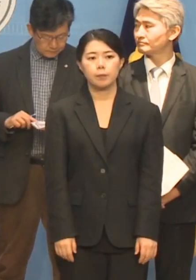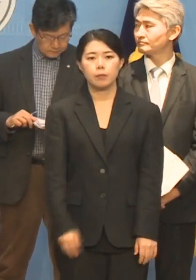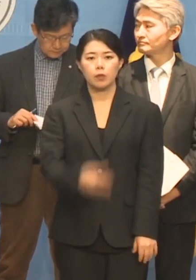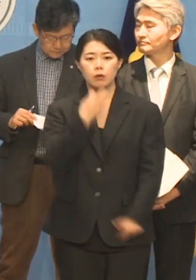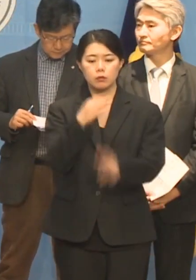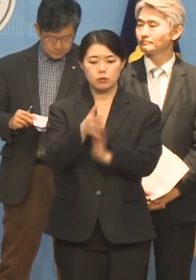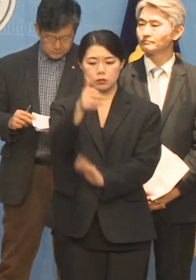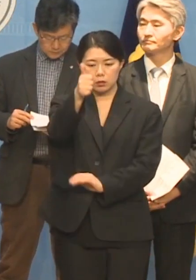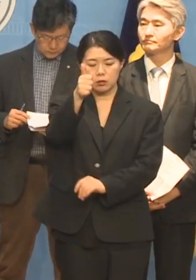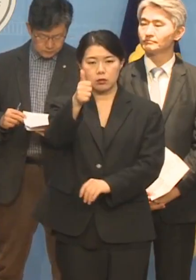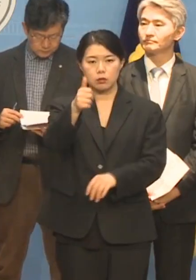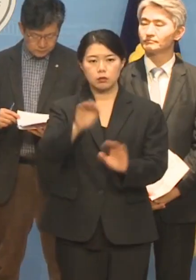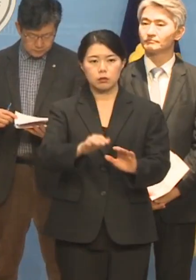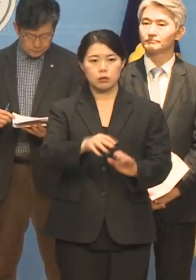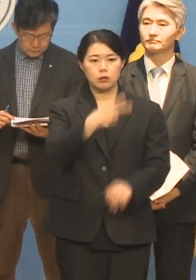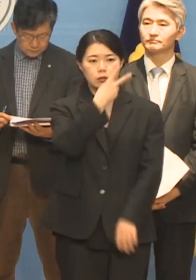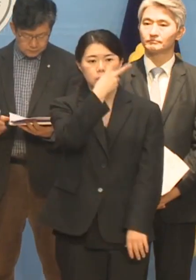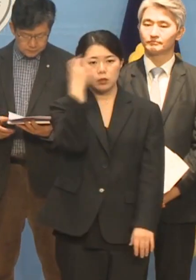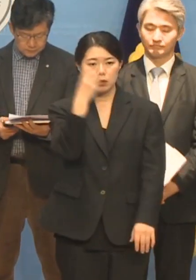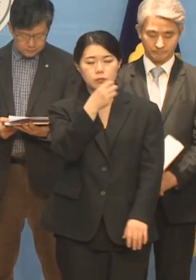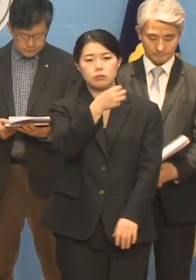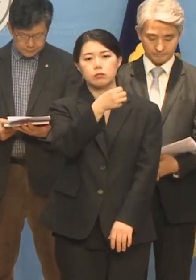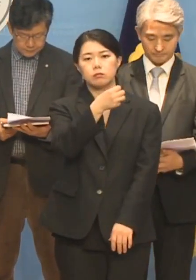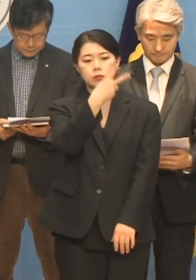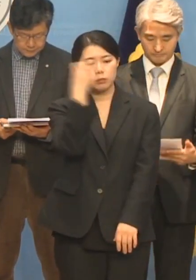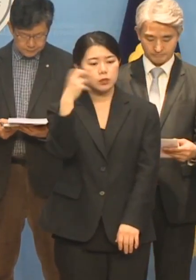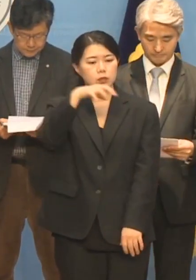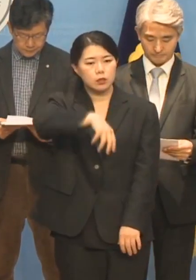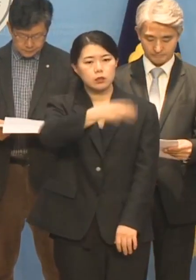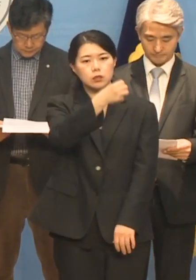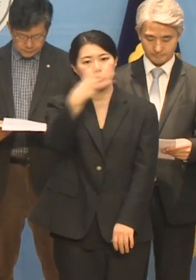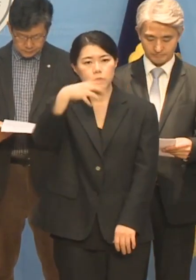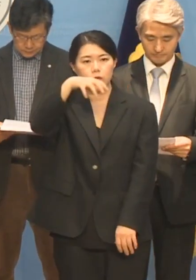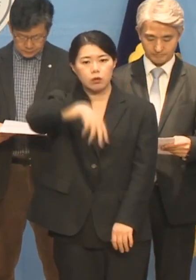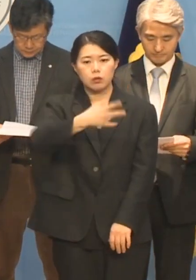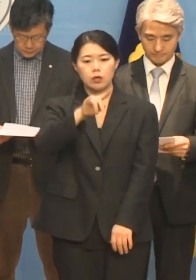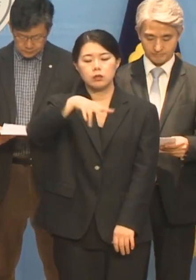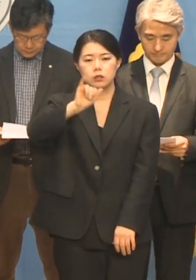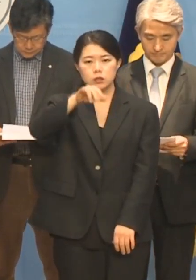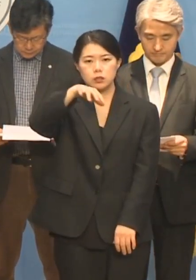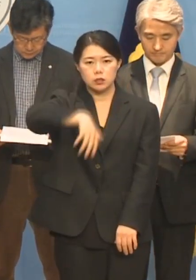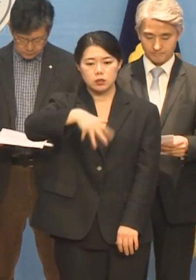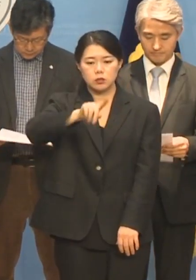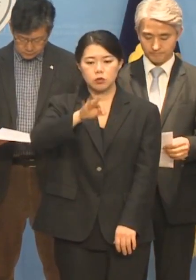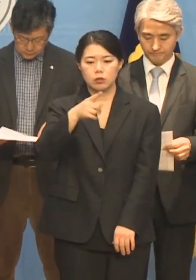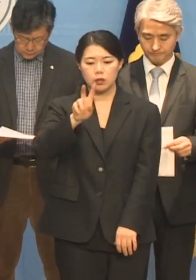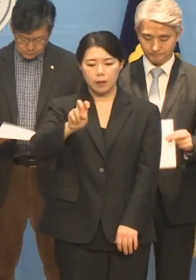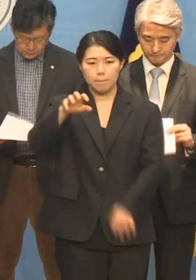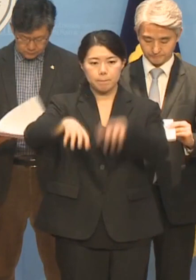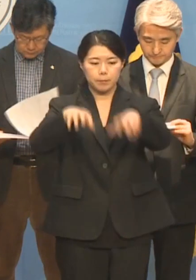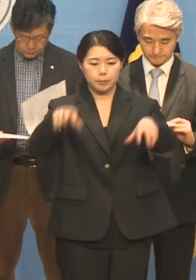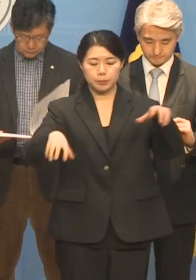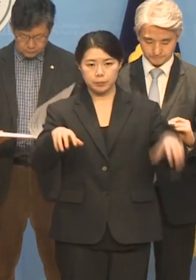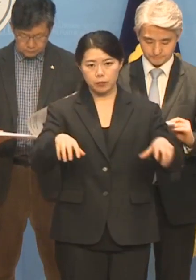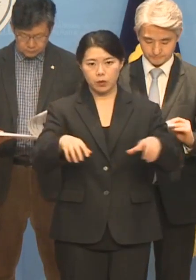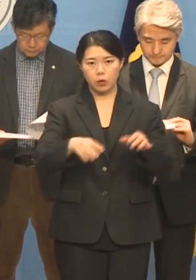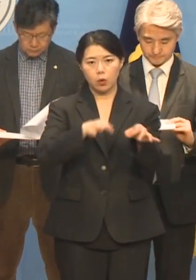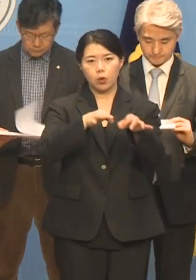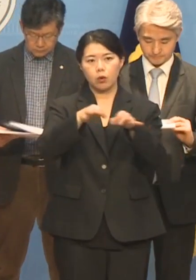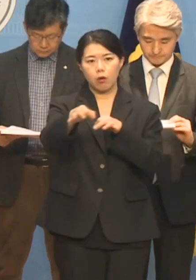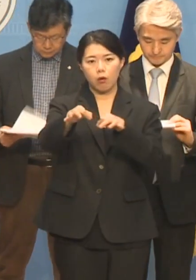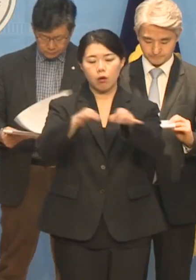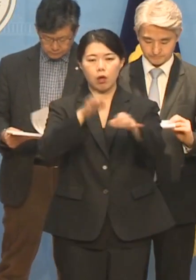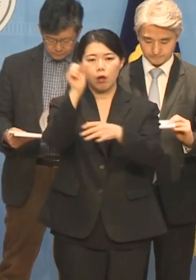시장이 잠삼 대척, 잠실, 삼성, 대치, 청담 일대에 토지거래